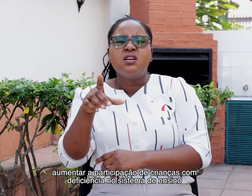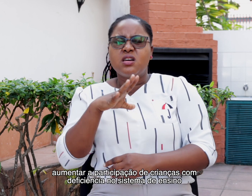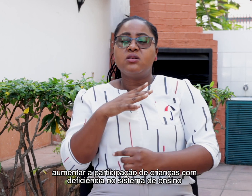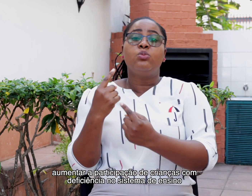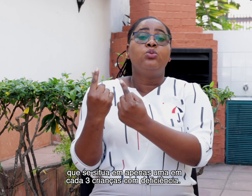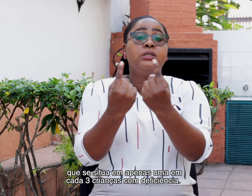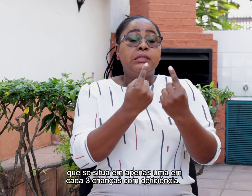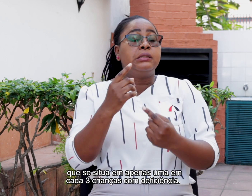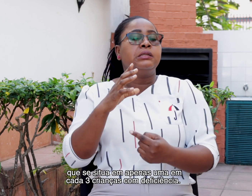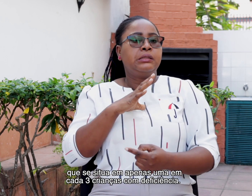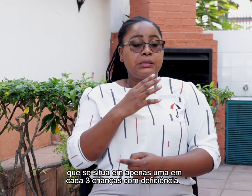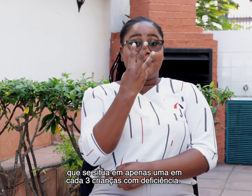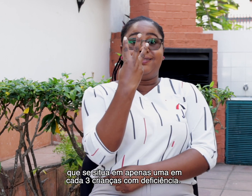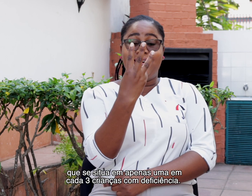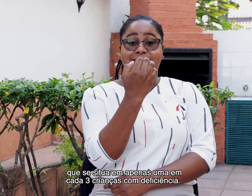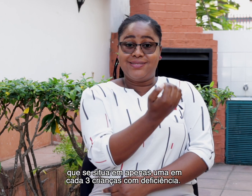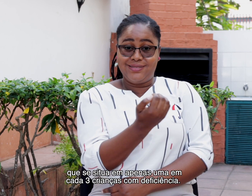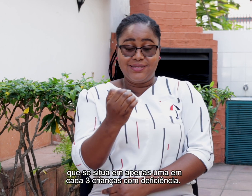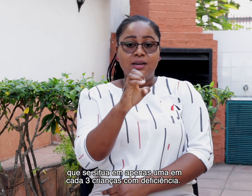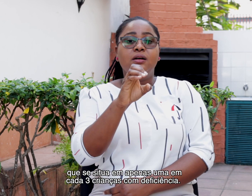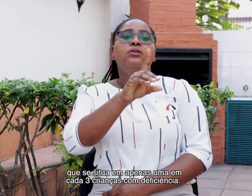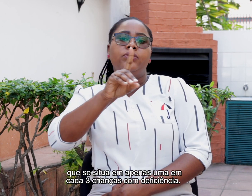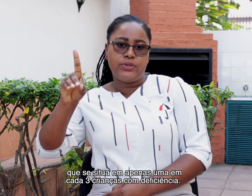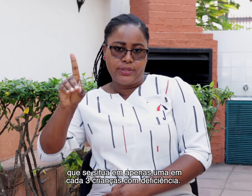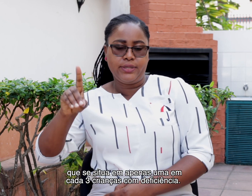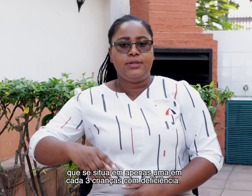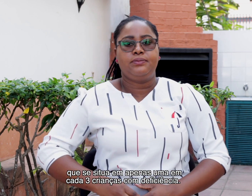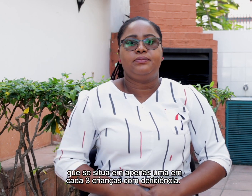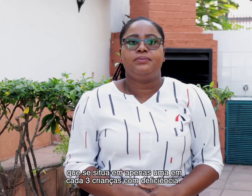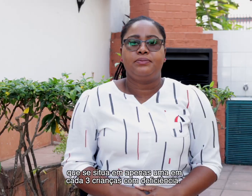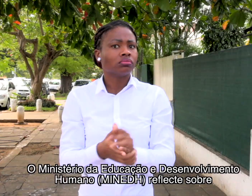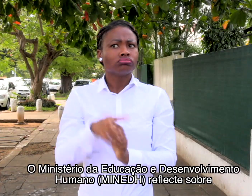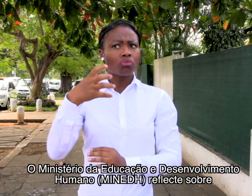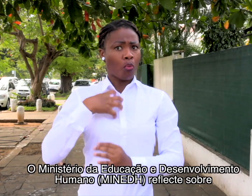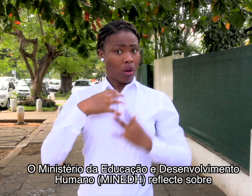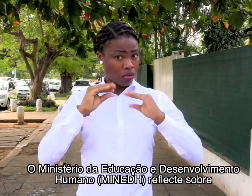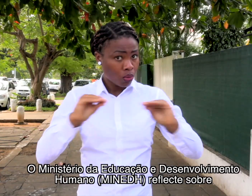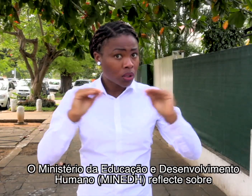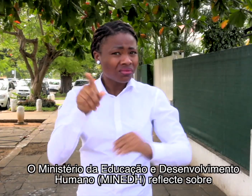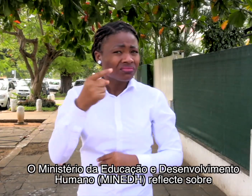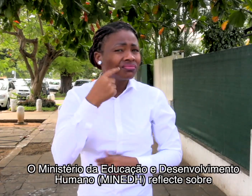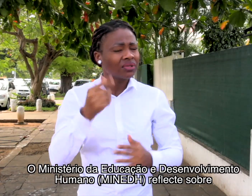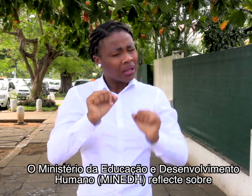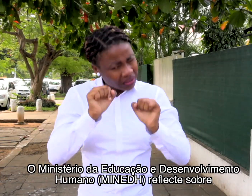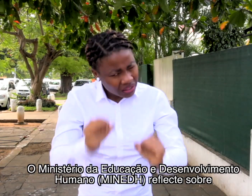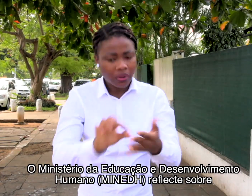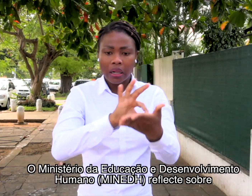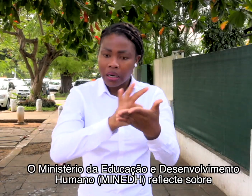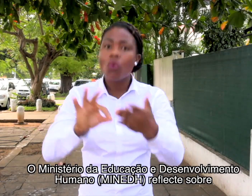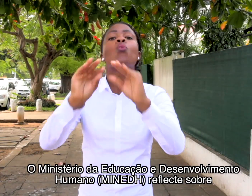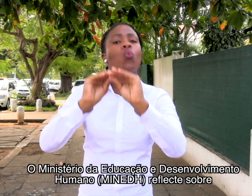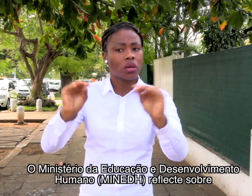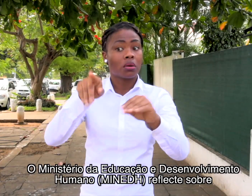sistema de ensino, que se situa em apenas 1 em cada 3 crianças com deficiência. O Ministério da Educação e